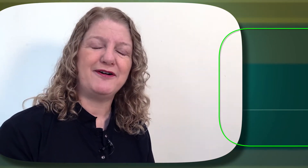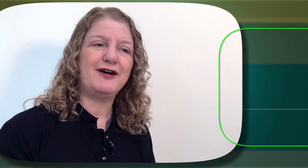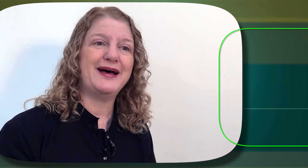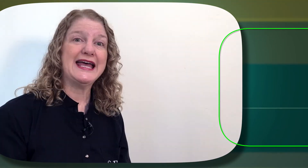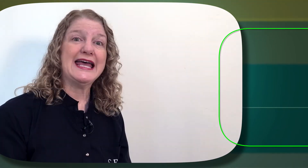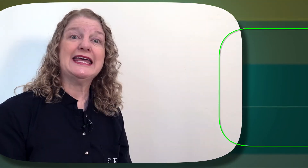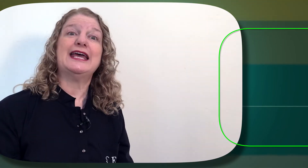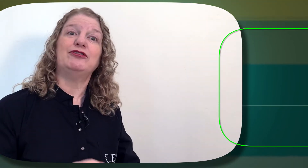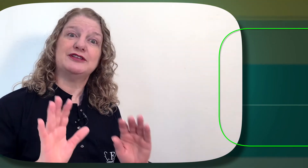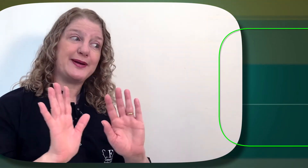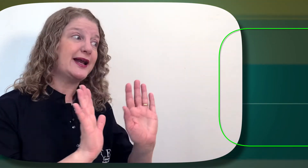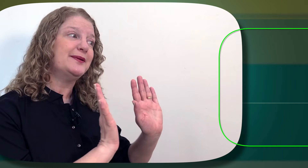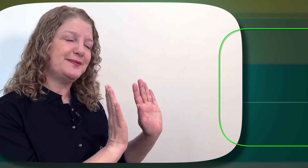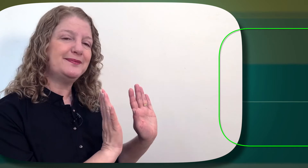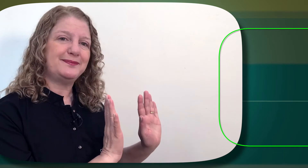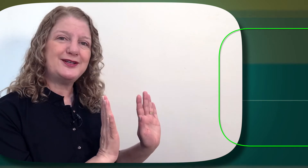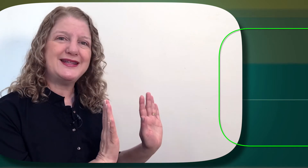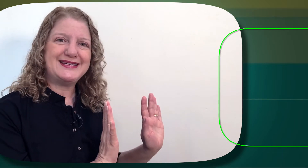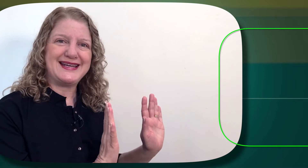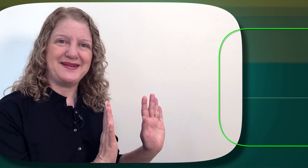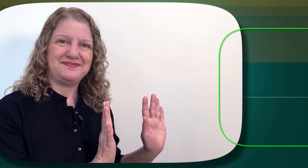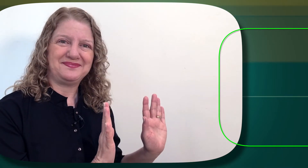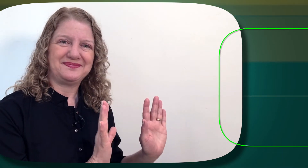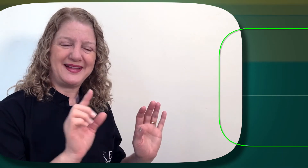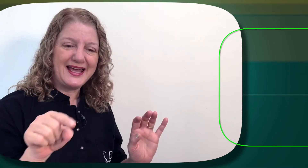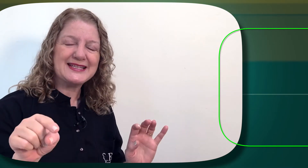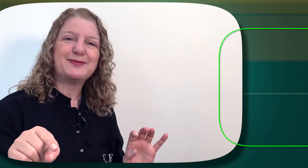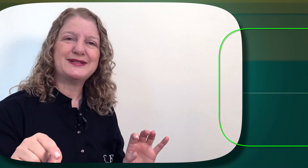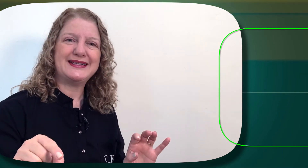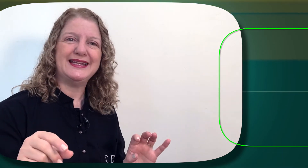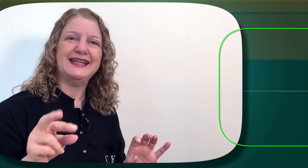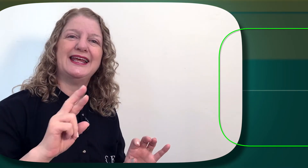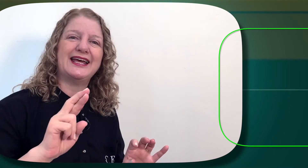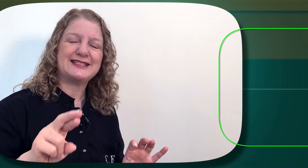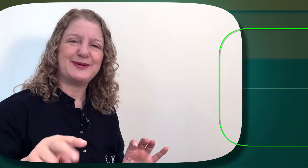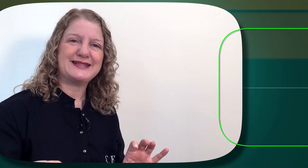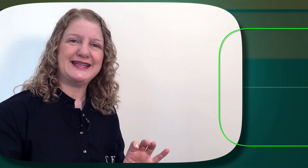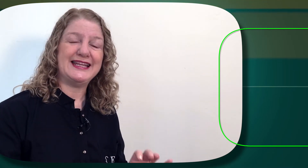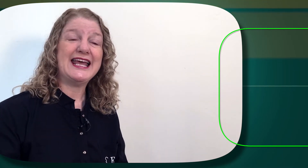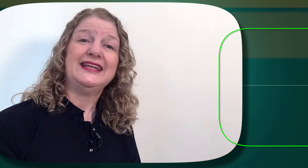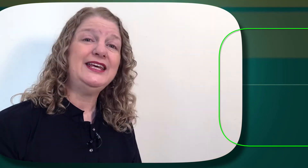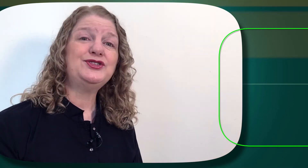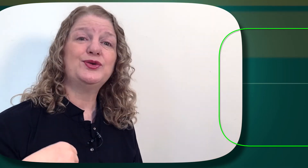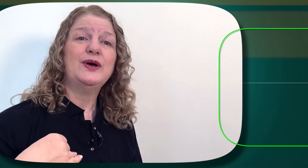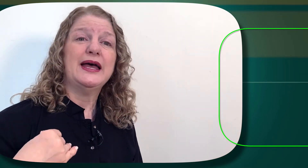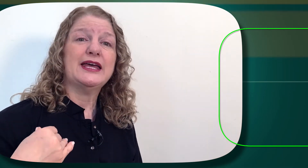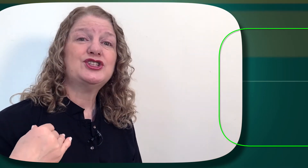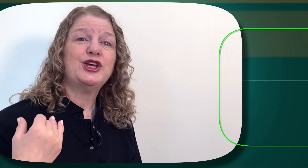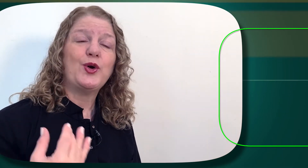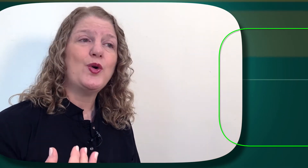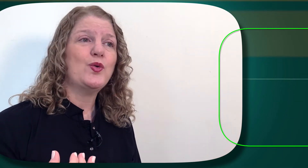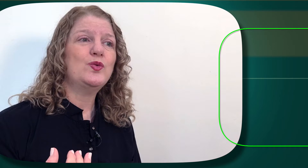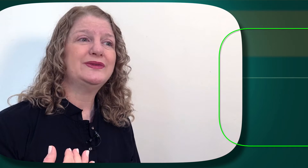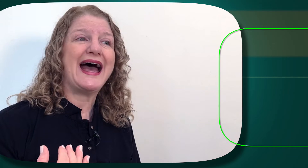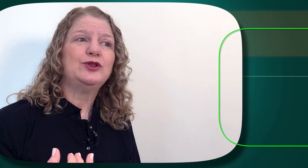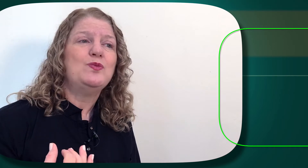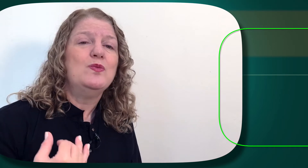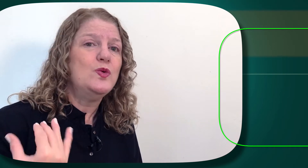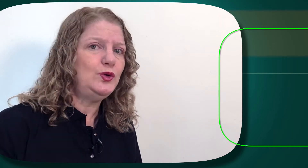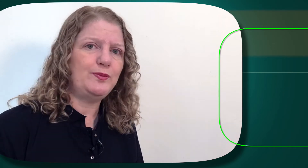forma. E aí eu fiz para ela, pode deixar, é a resposta dele, é a resposta dele. Isso gerou um dado muito